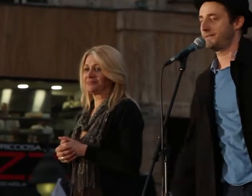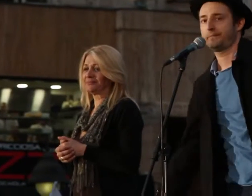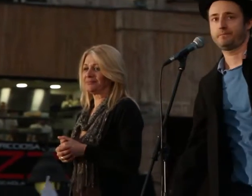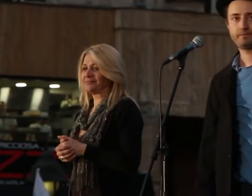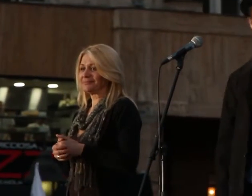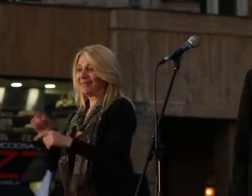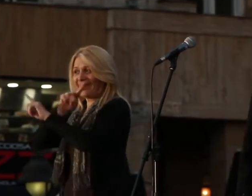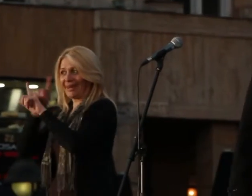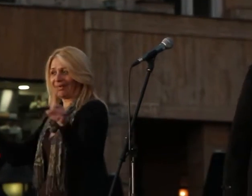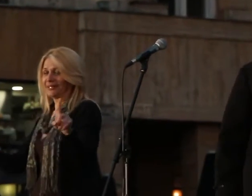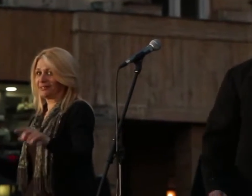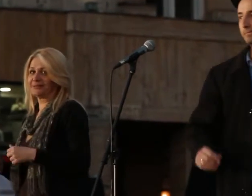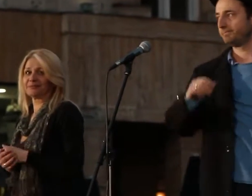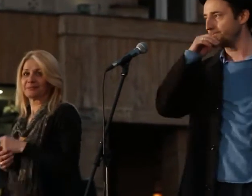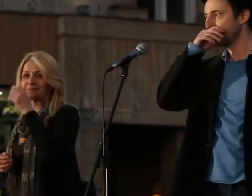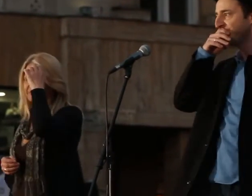Ne!